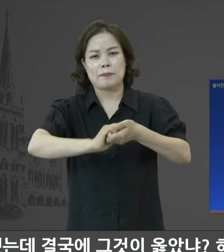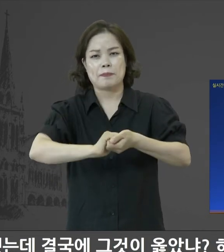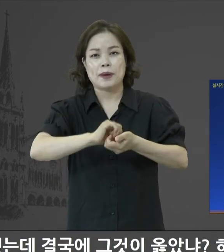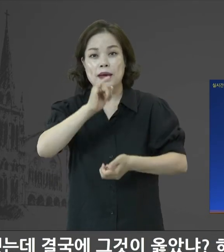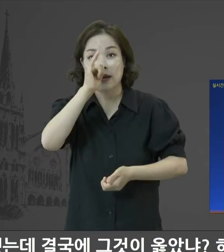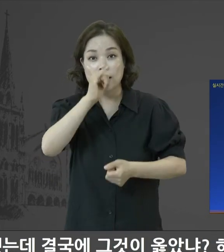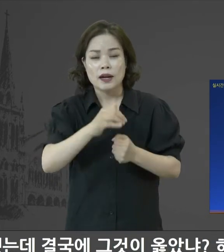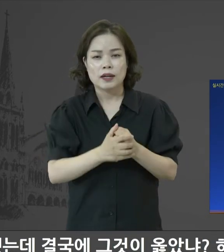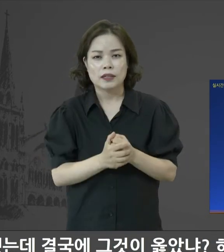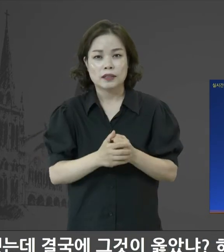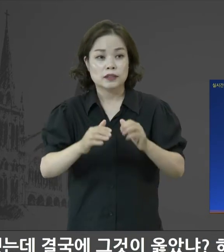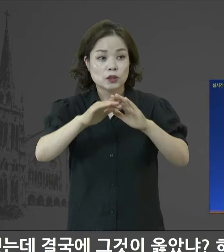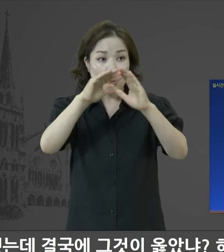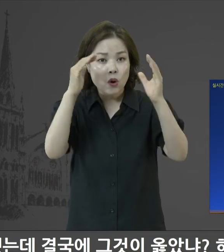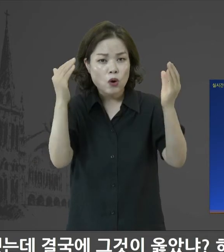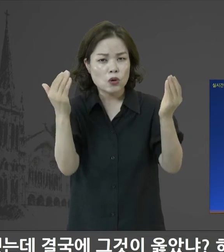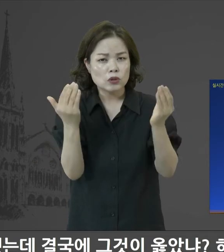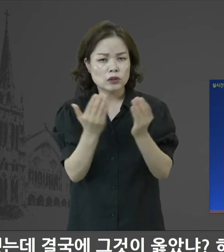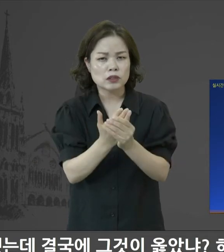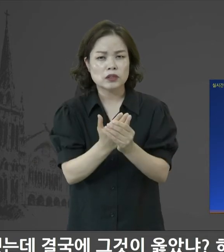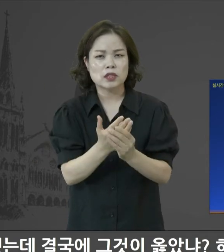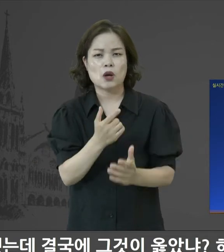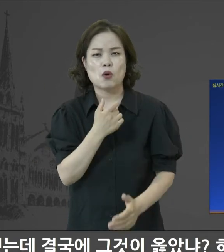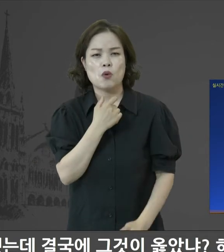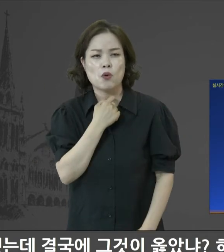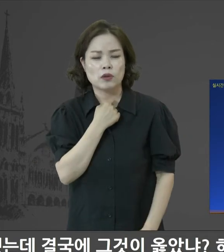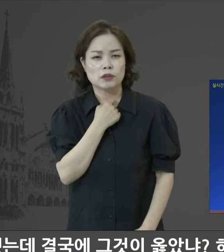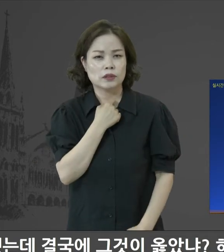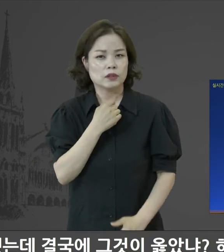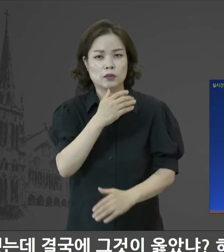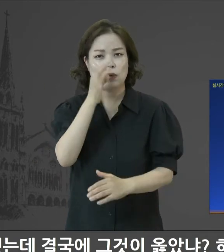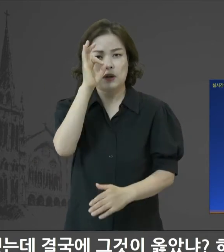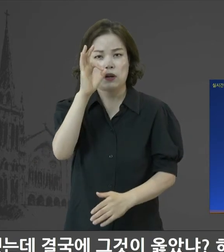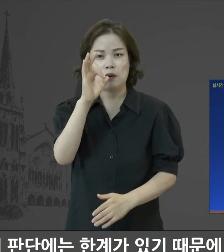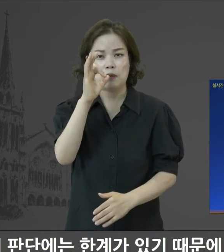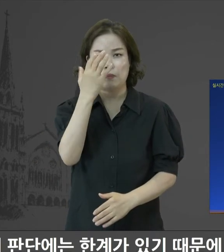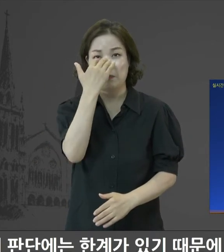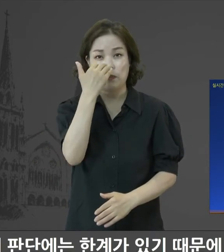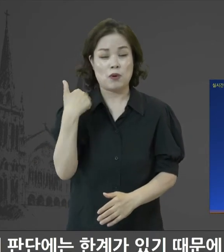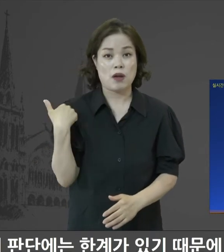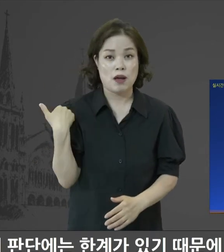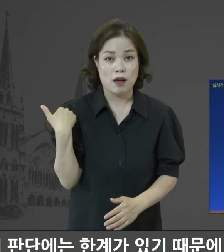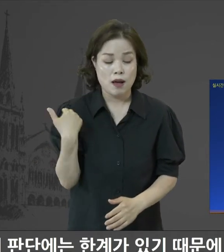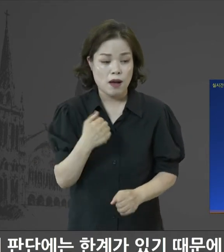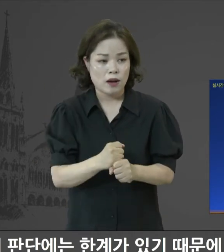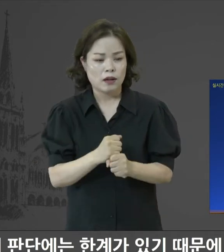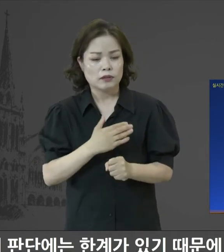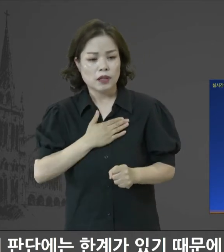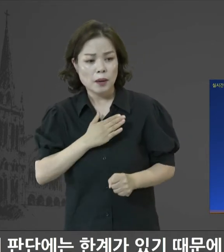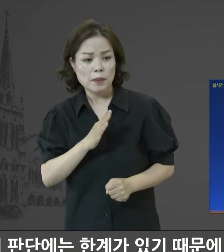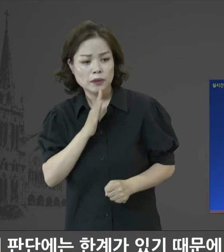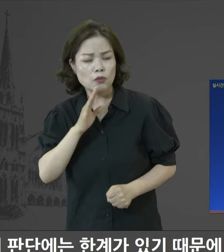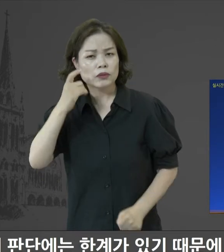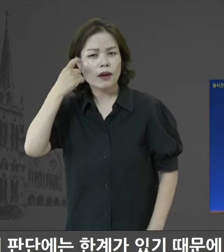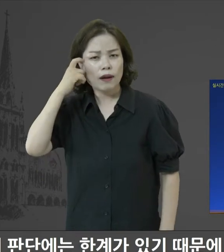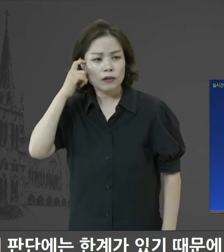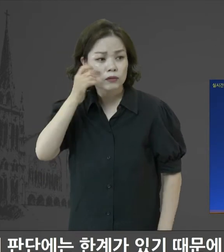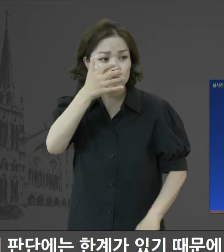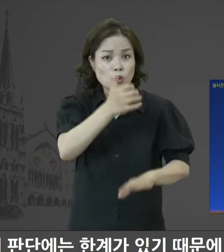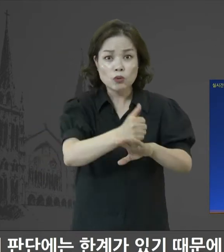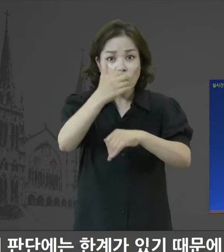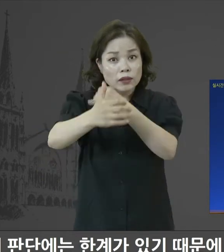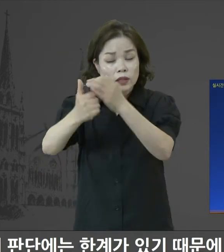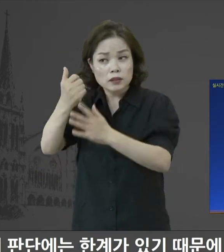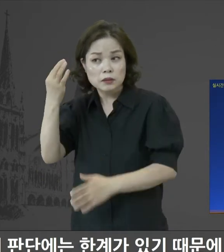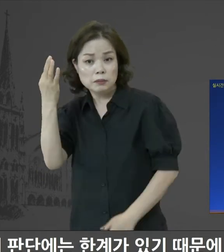때문에 우리는 전체 하나님이 원하는 모든 그림들을 볼 수 없습니다. 그래서 나는 옳다고 한 일이 결국